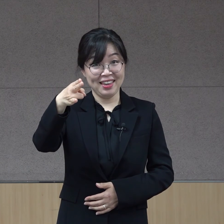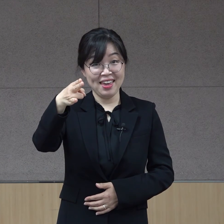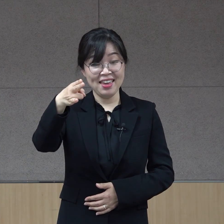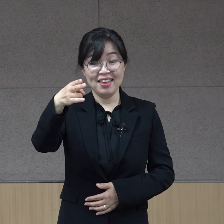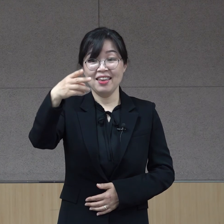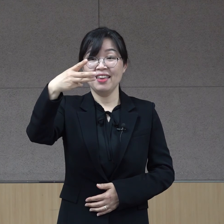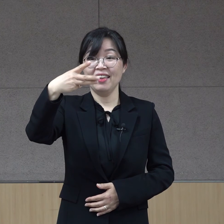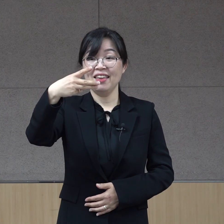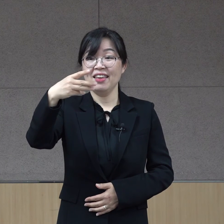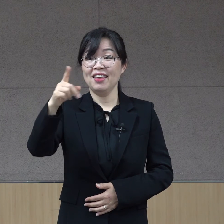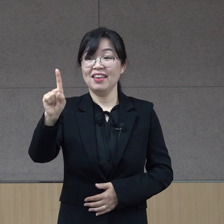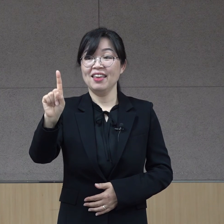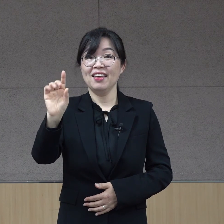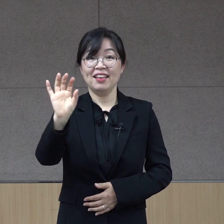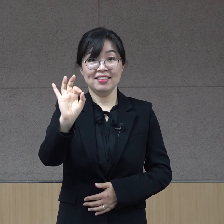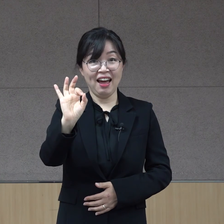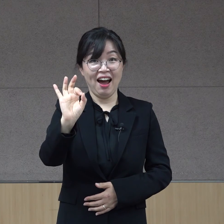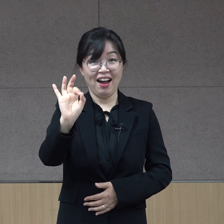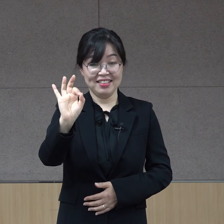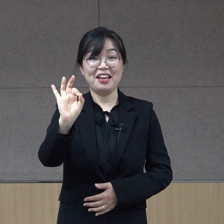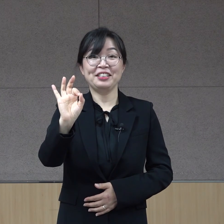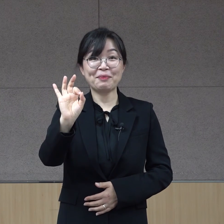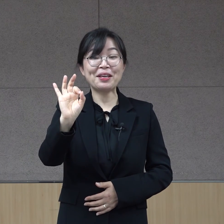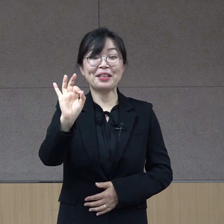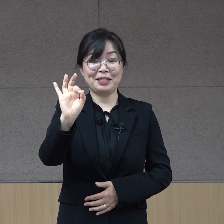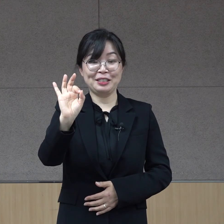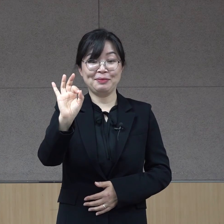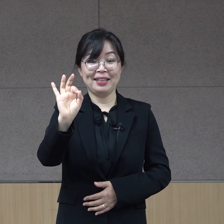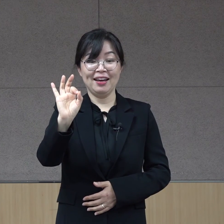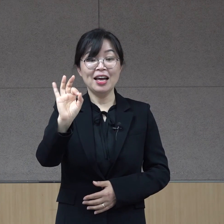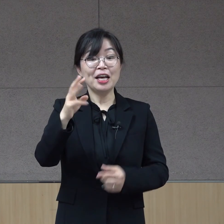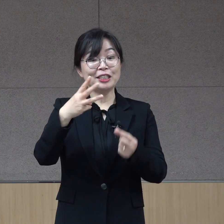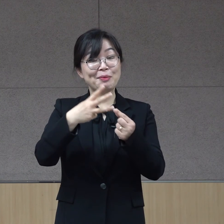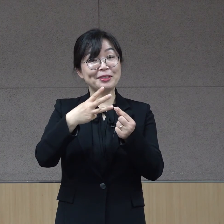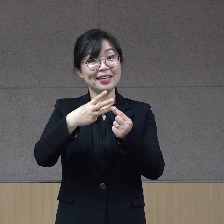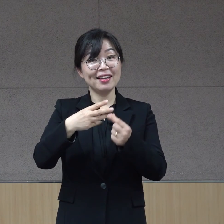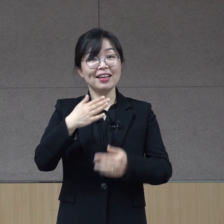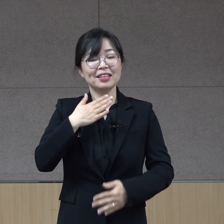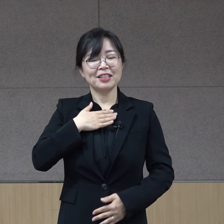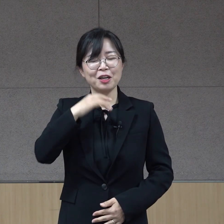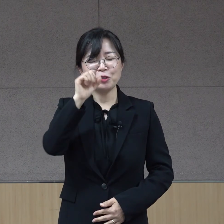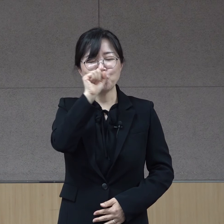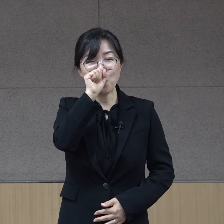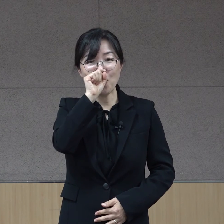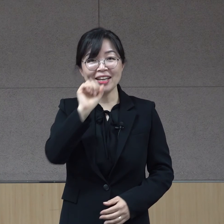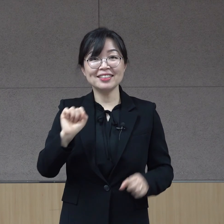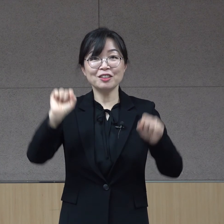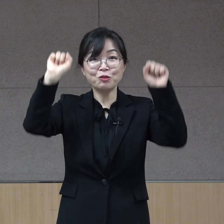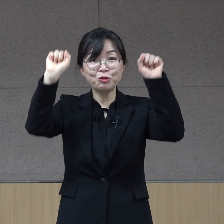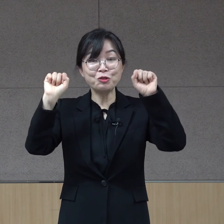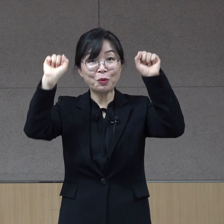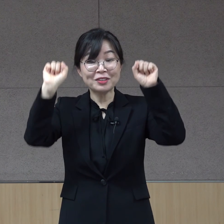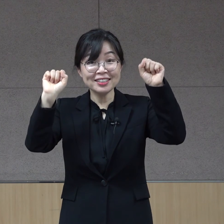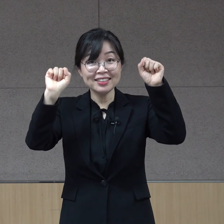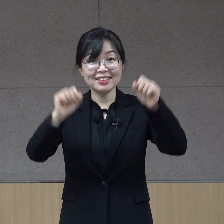게, 탕. 네, 삼계탕이었습니다. 세 번째, 제가 좋아하는 운동은